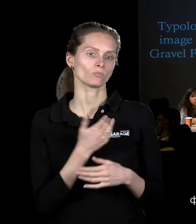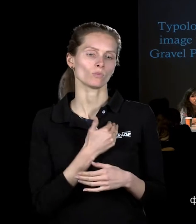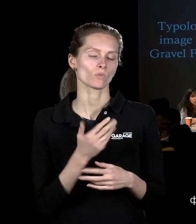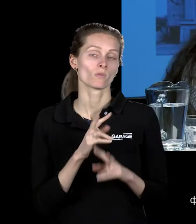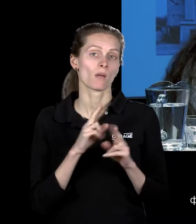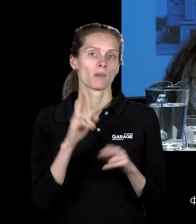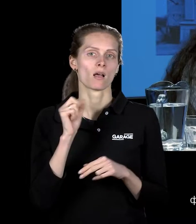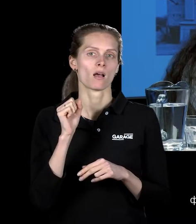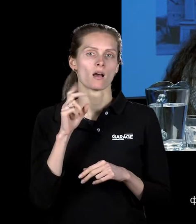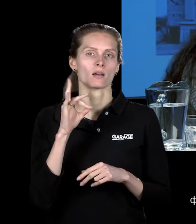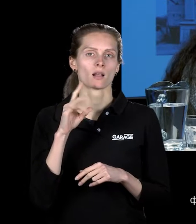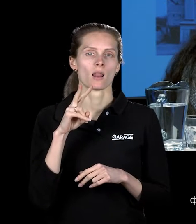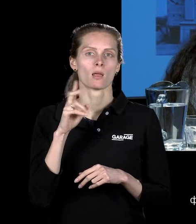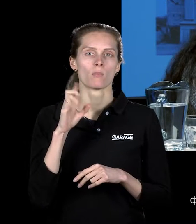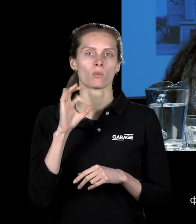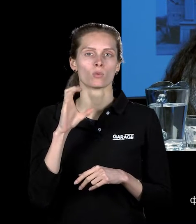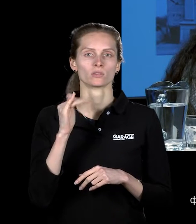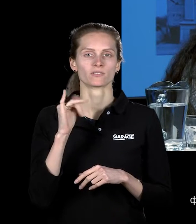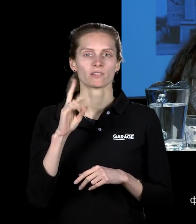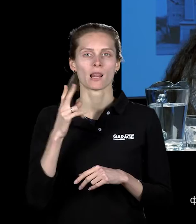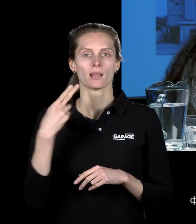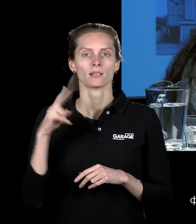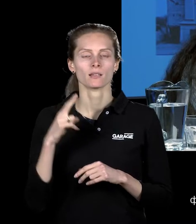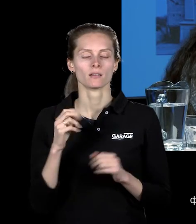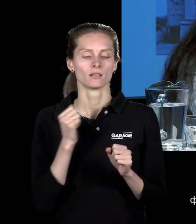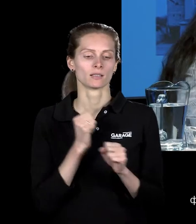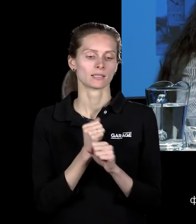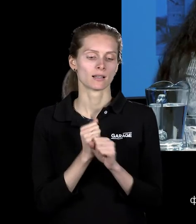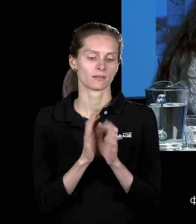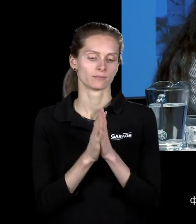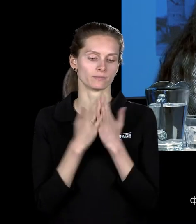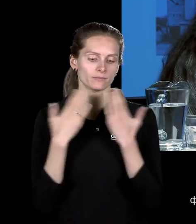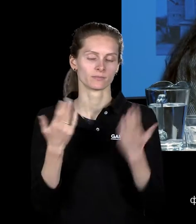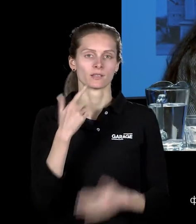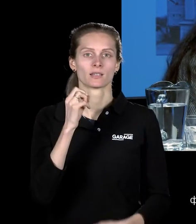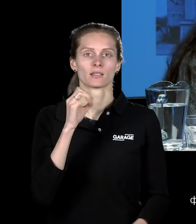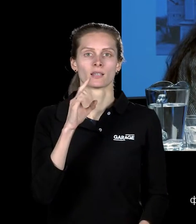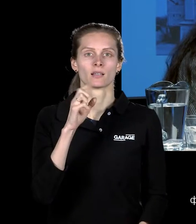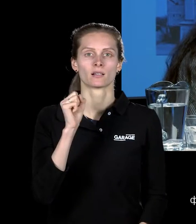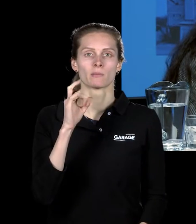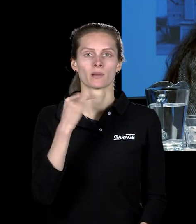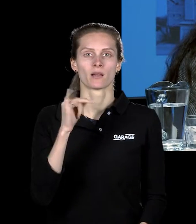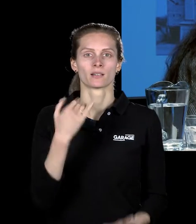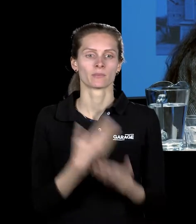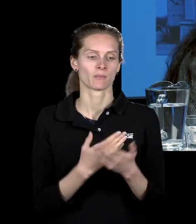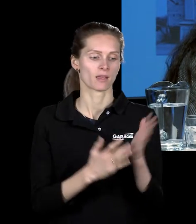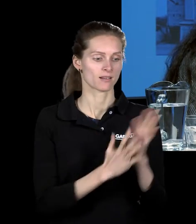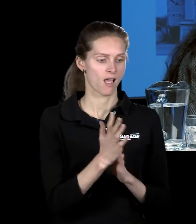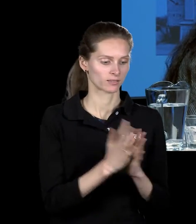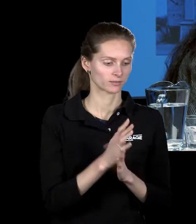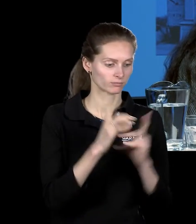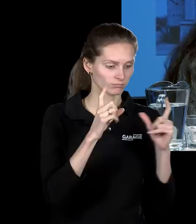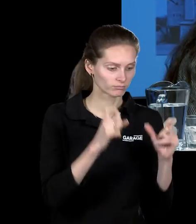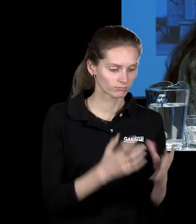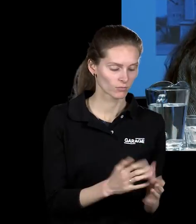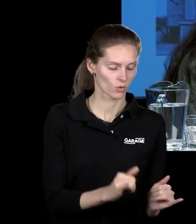который снимал такие фотогербария, который снимал растения, знаете, такие очень сильно увеличенные планы растений, когда эти растения выглядят как сэмплы